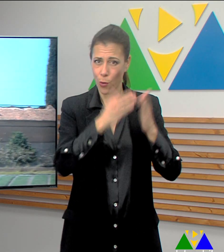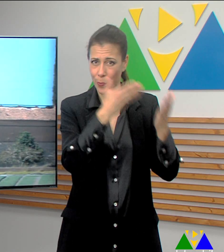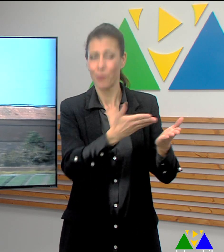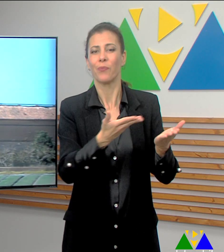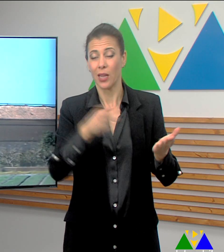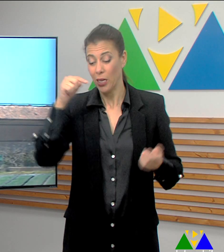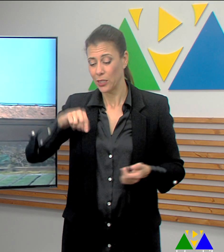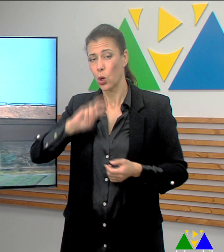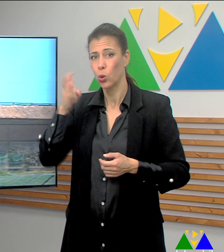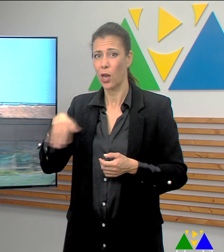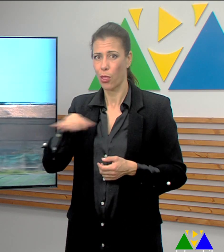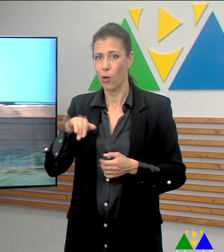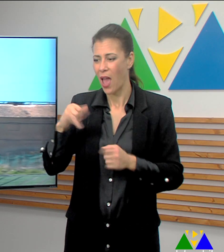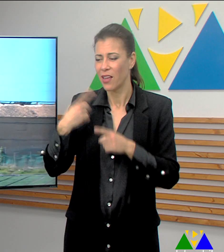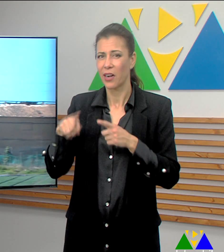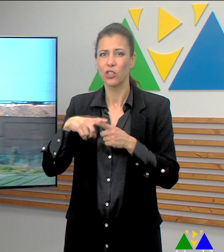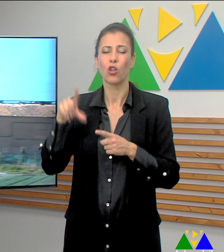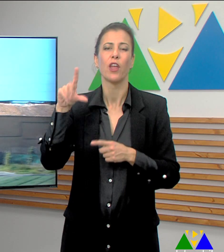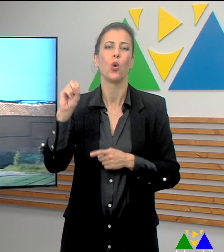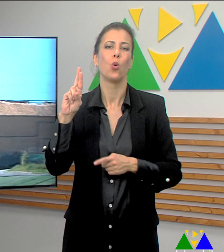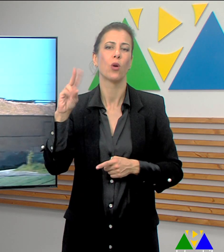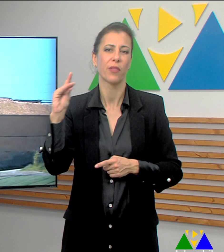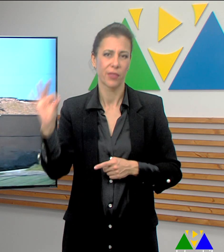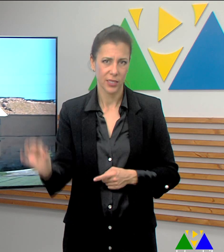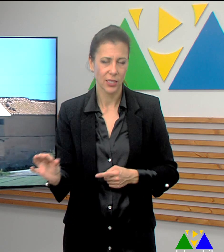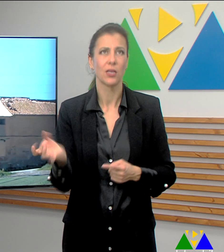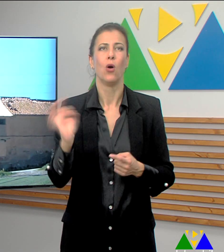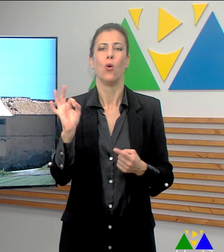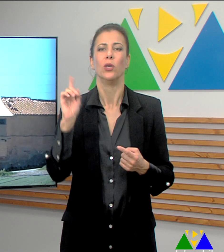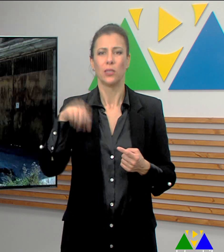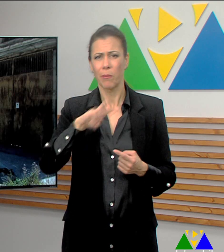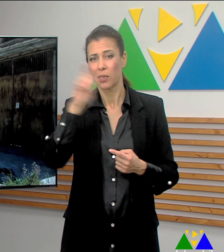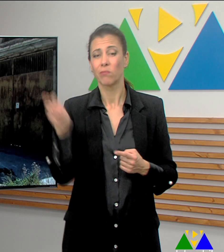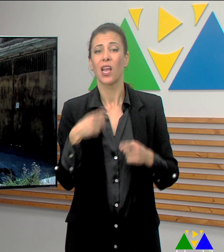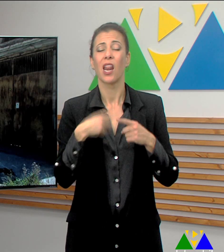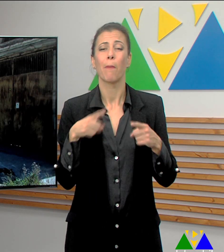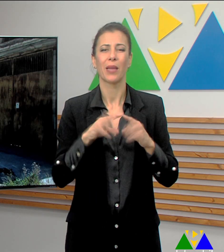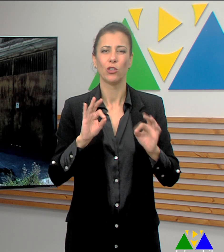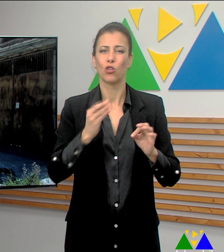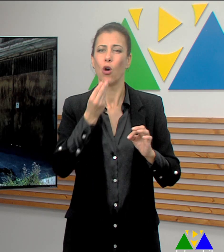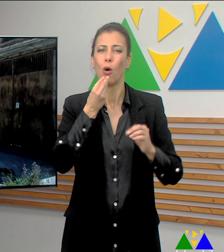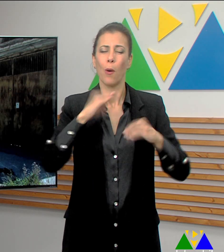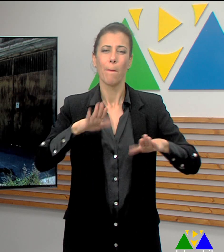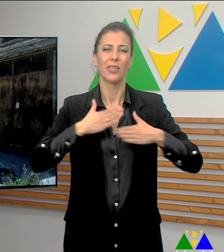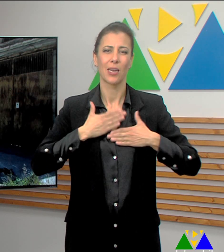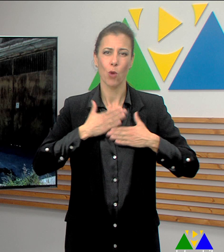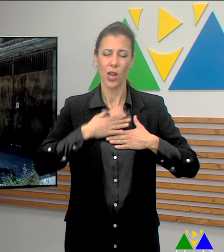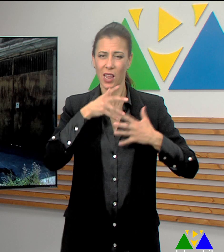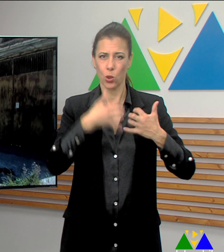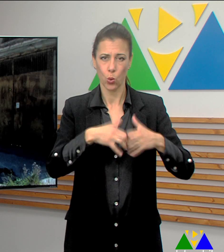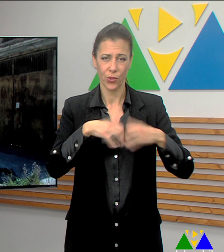el resto de la de Lourdes, tenemos pues varios elementos patrimoniales de la industria del